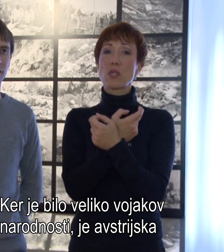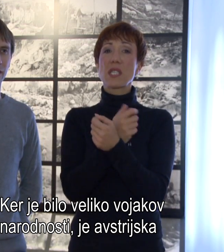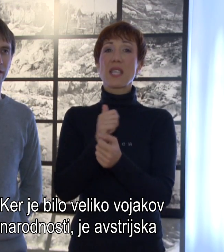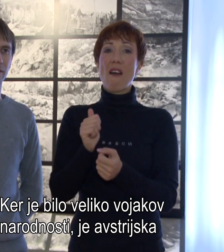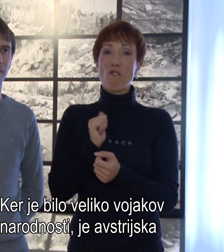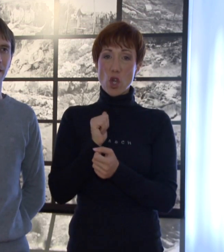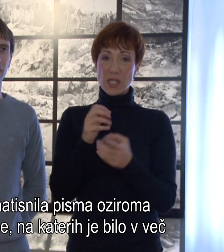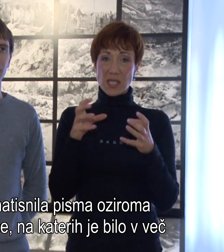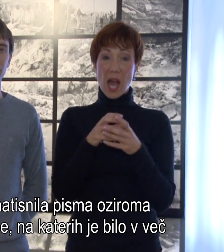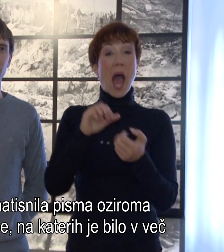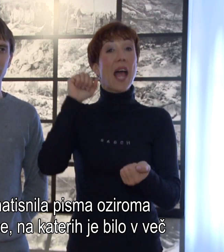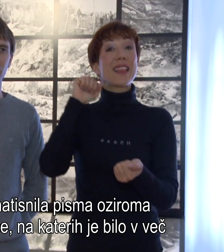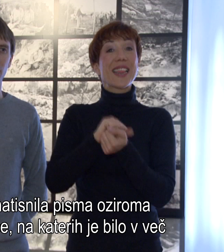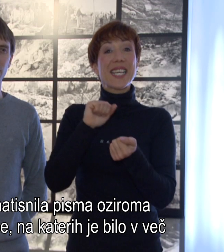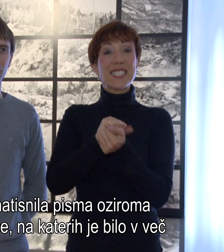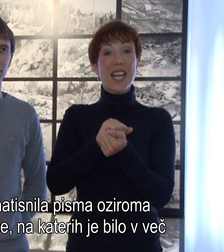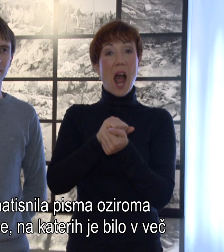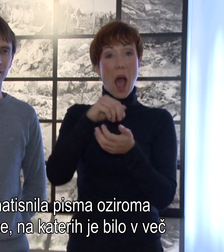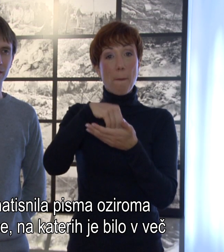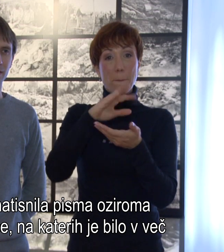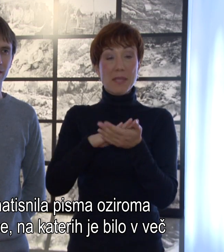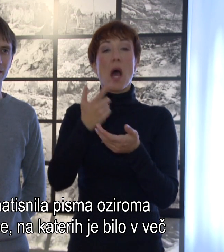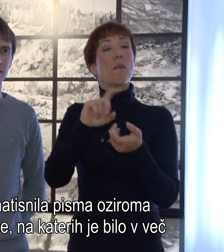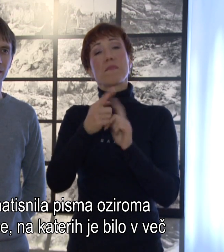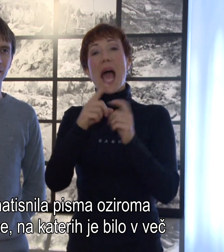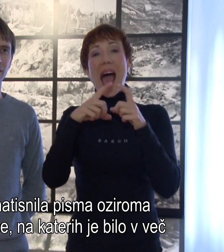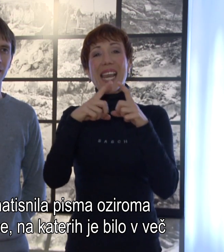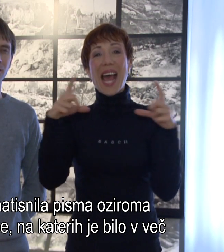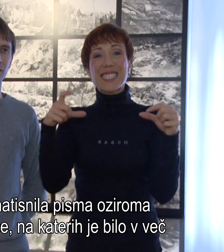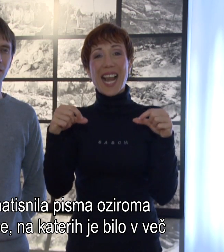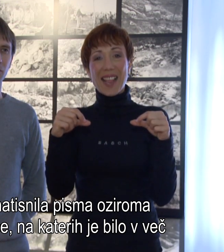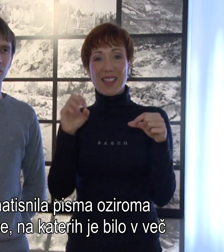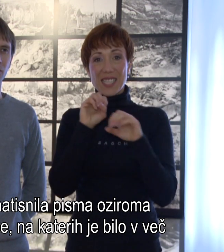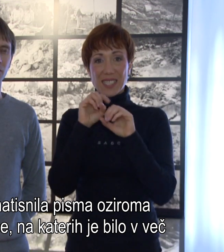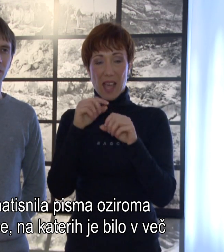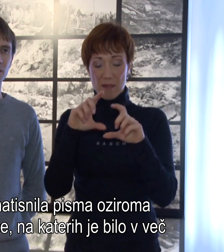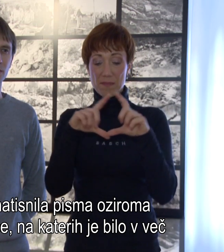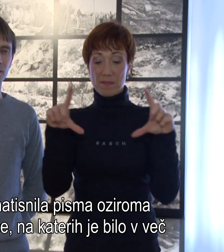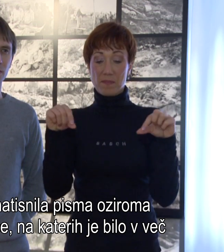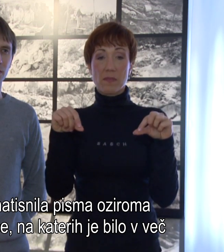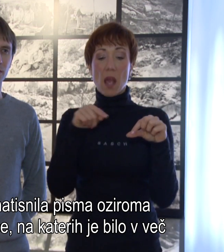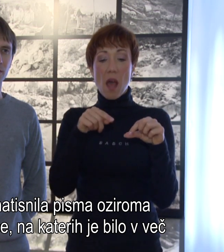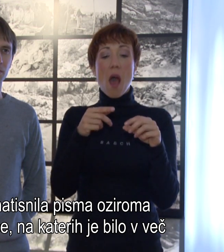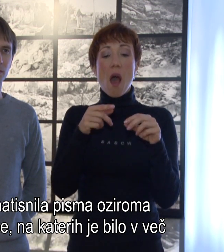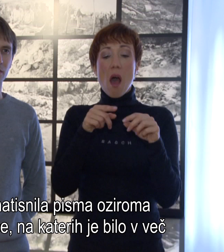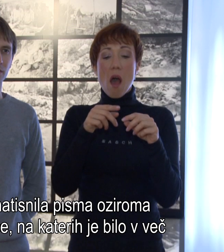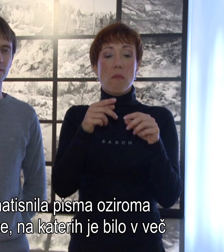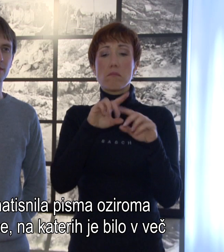tiskala pisma oziroma razglednice, na katerih je bilo v več jezikih zapisano "sem